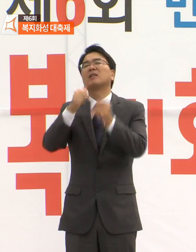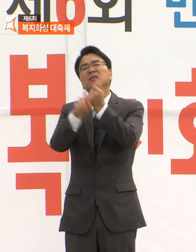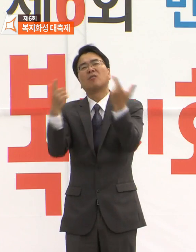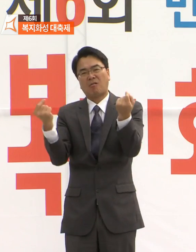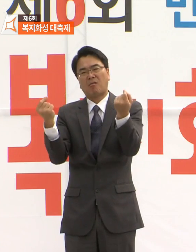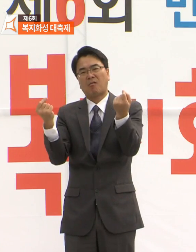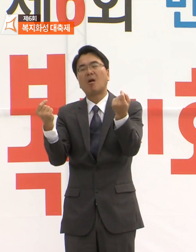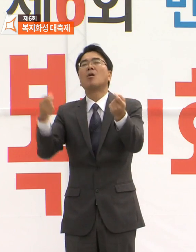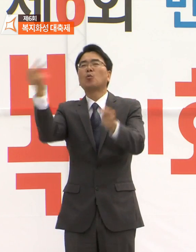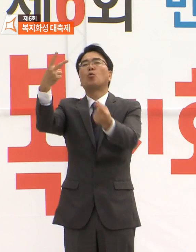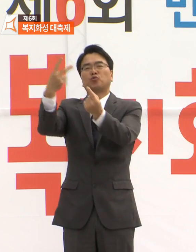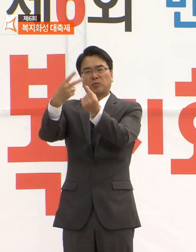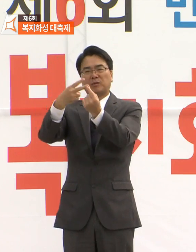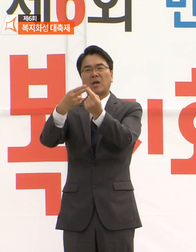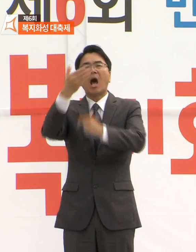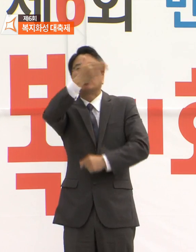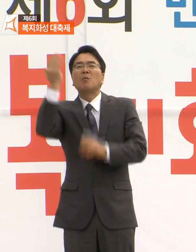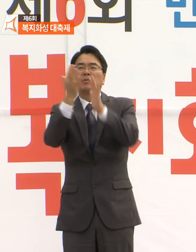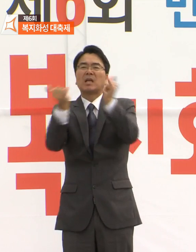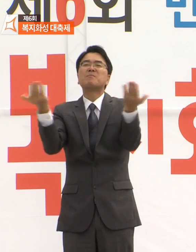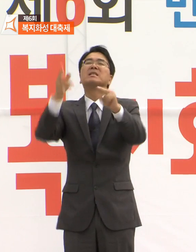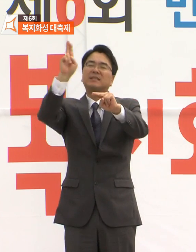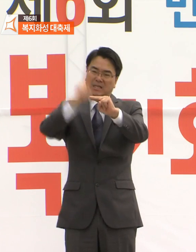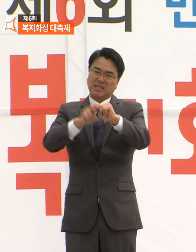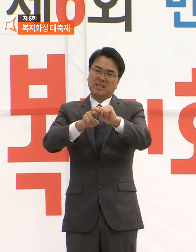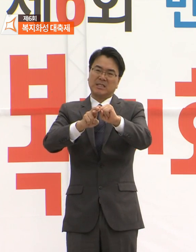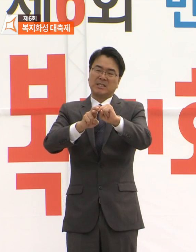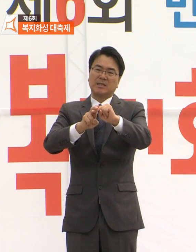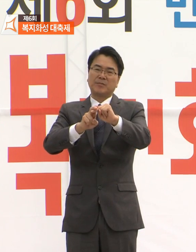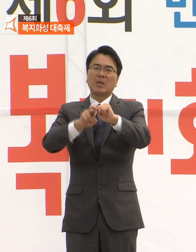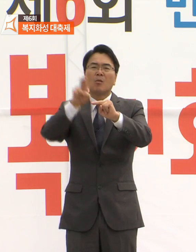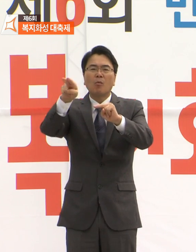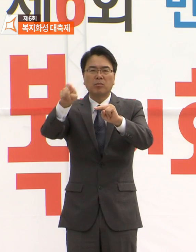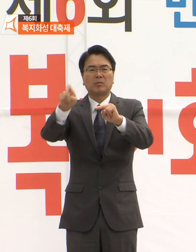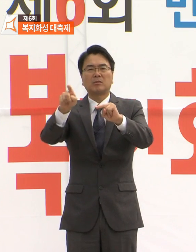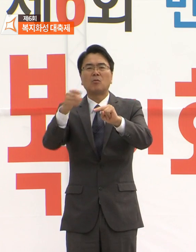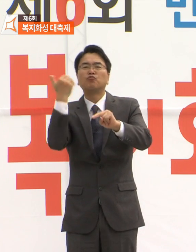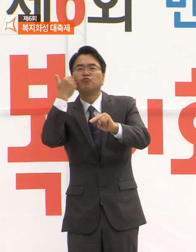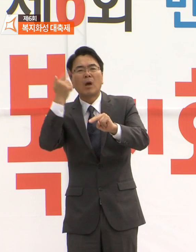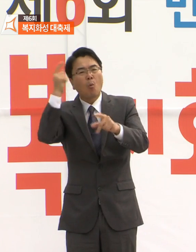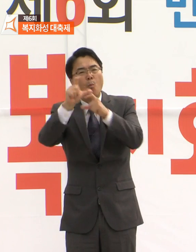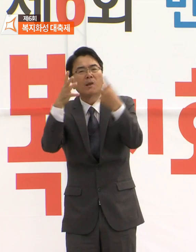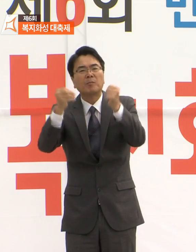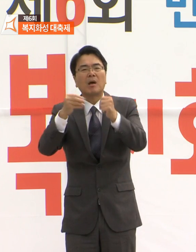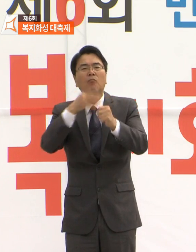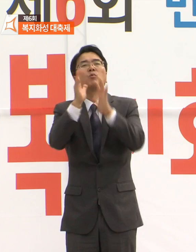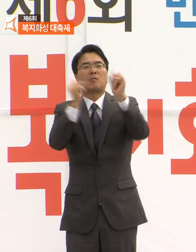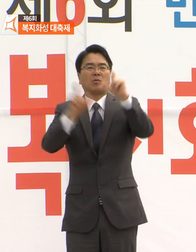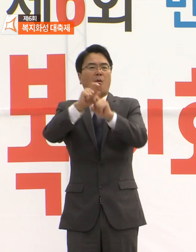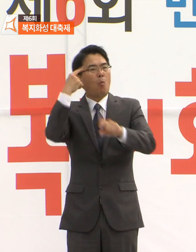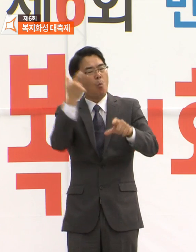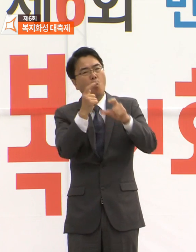청년 일자리. 특히 이 청년 일자리 문제는 어르신들이 크게 고민하는 문제였습니다.